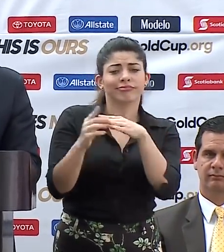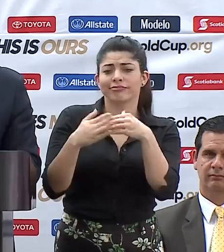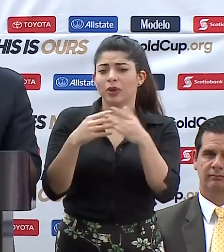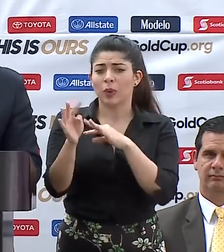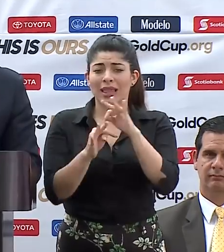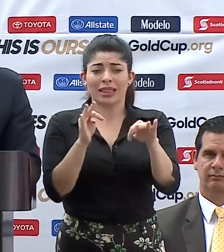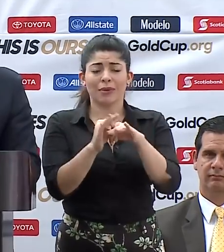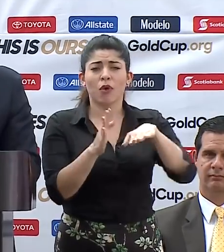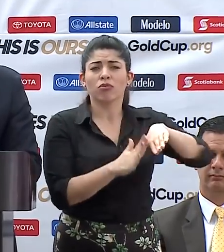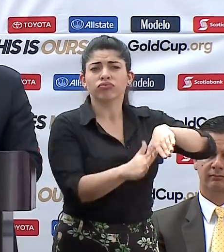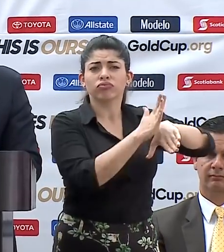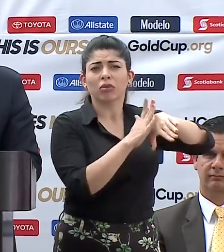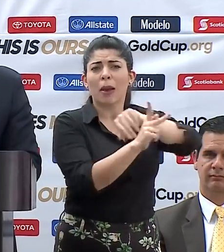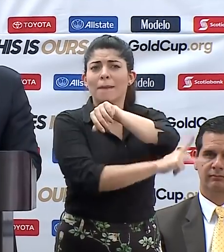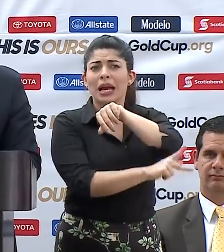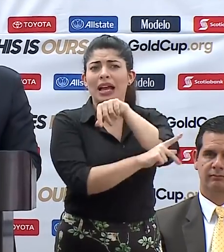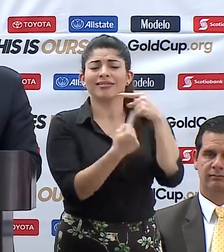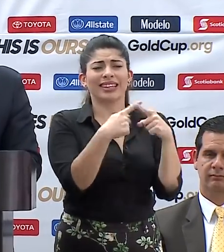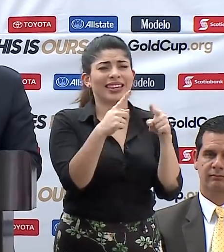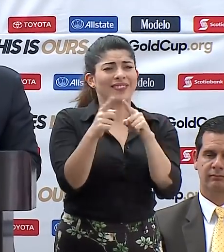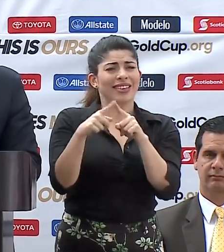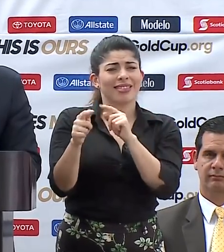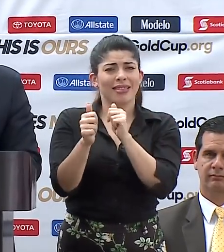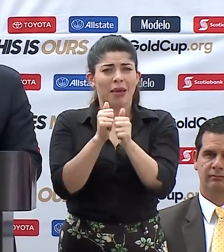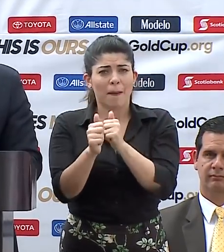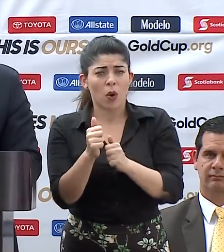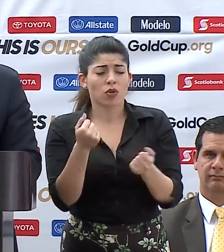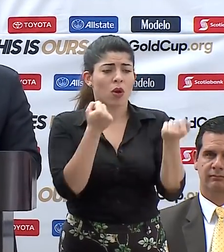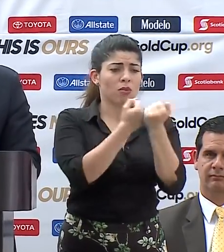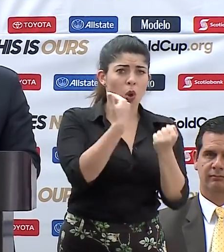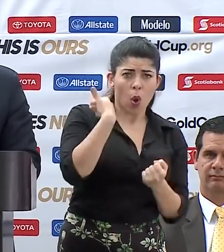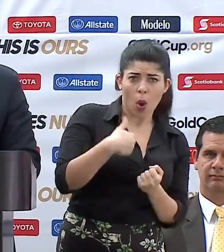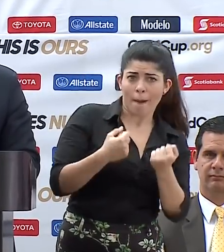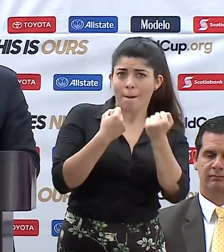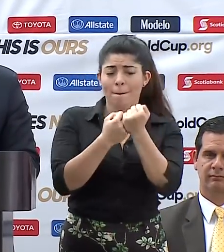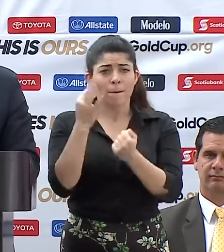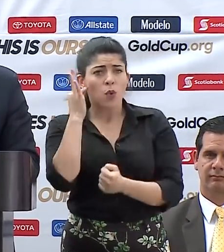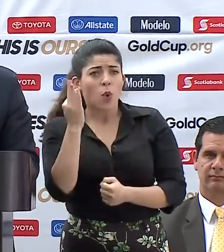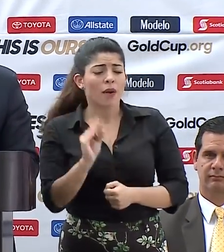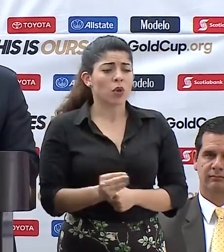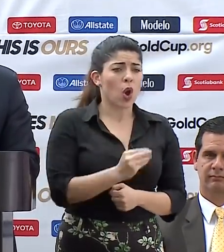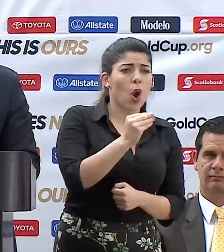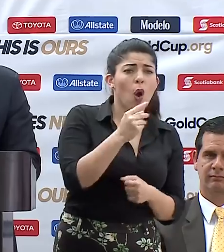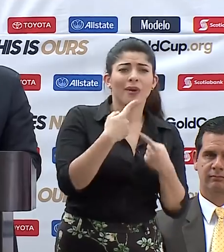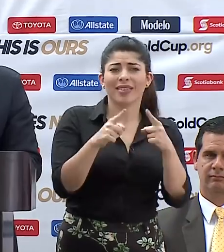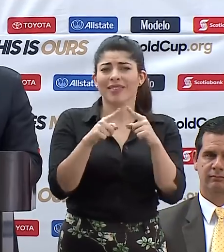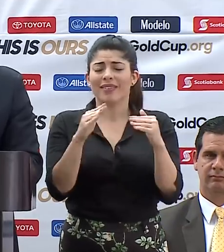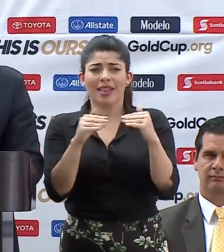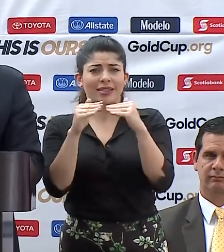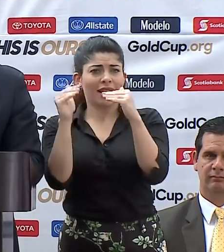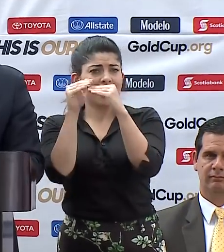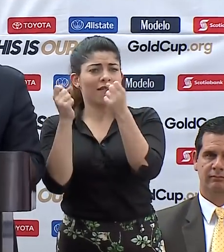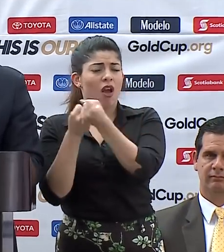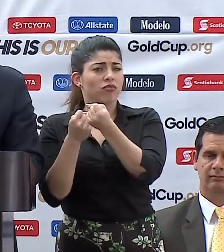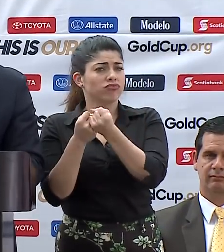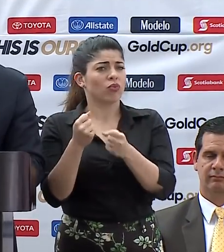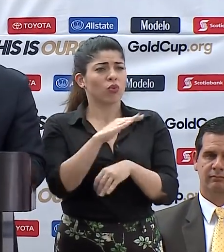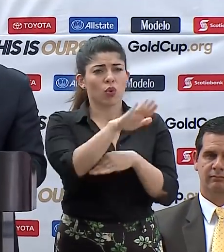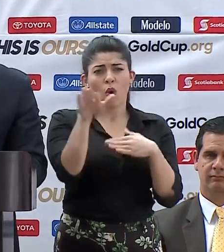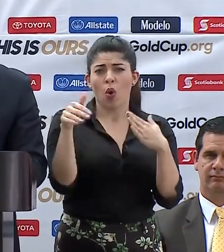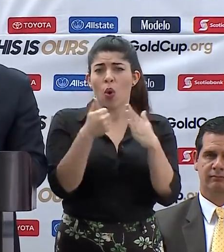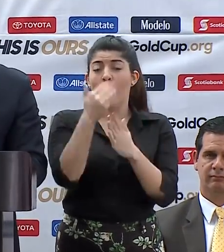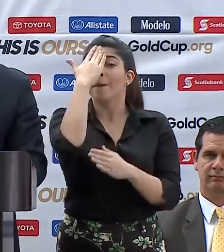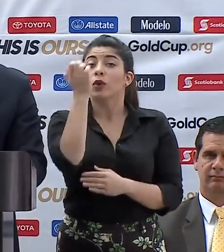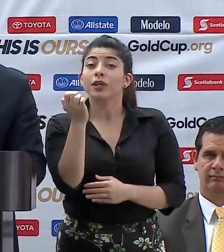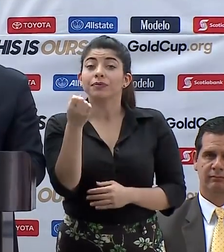del país, en las distintas disciplinas, a hombres, a mujeres, a jóvenes, a los distintos niveles, porque cuando